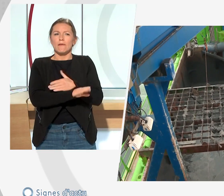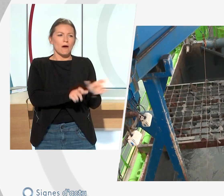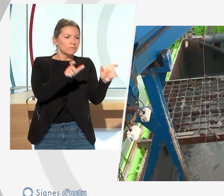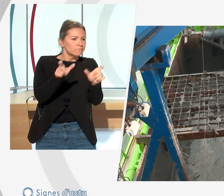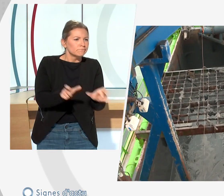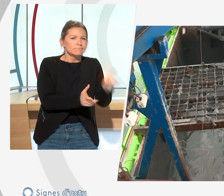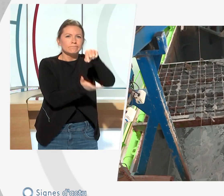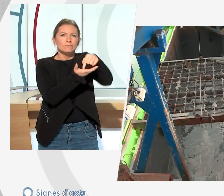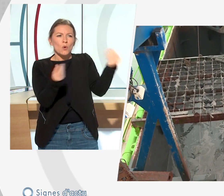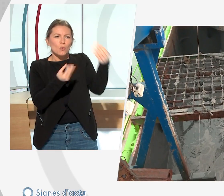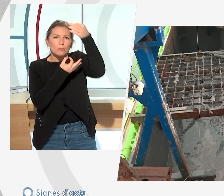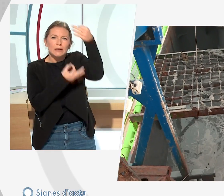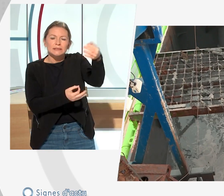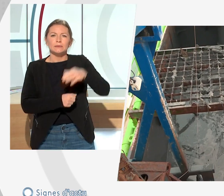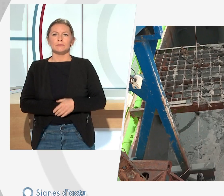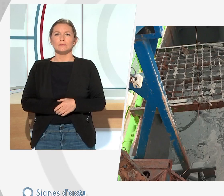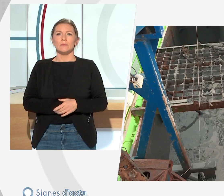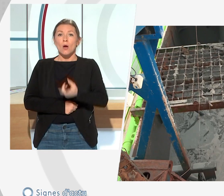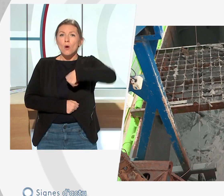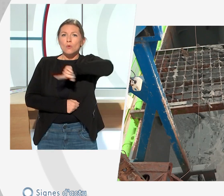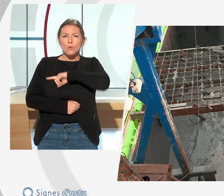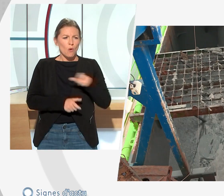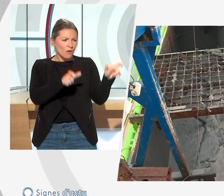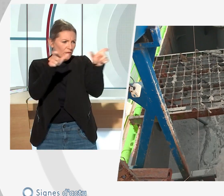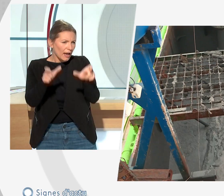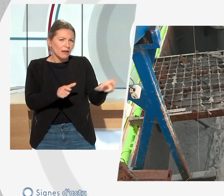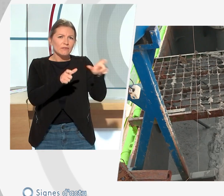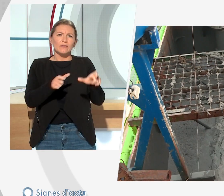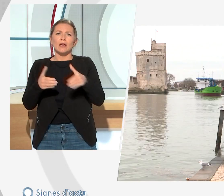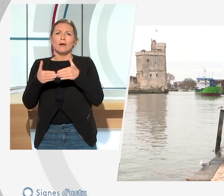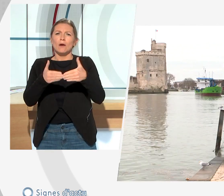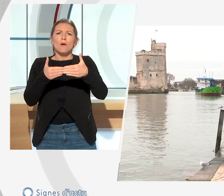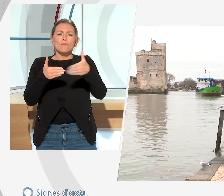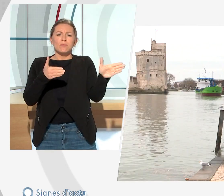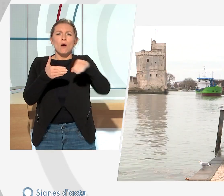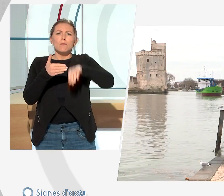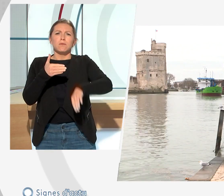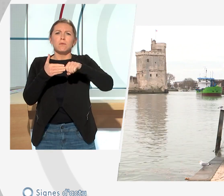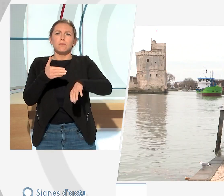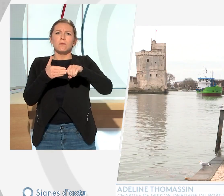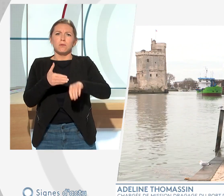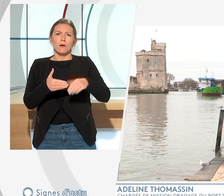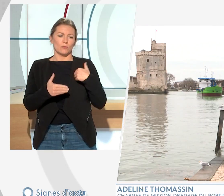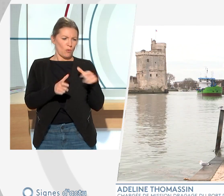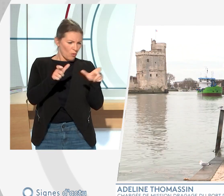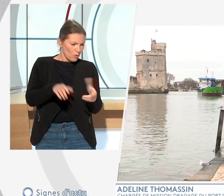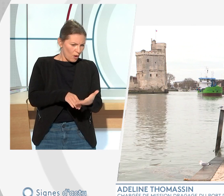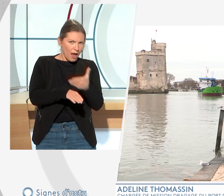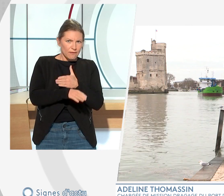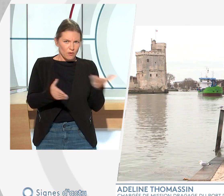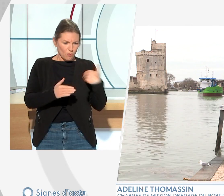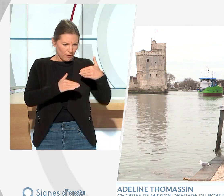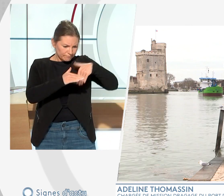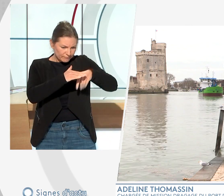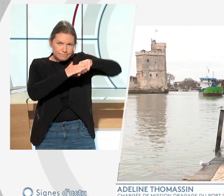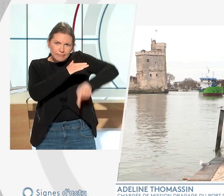On effectue de nombreux suivis sur les zones où on rejette nos sédiments afin de nous assurer que nous